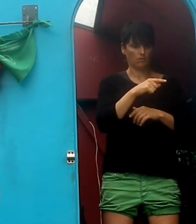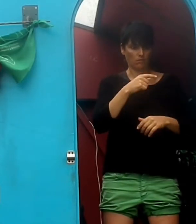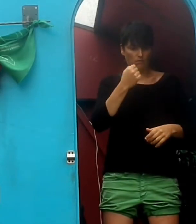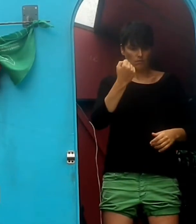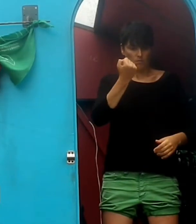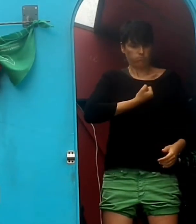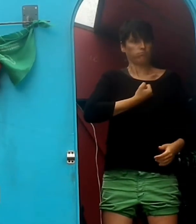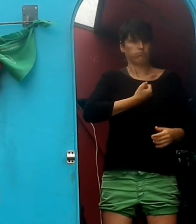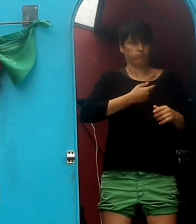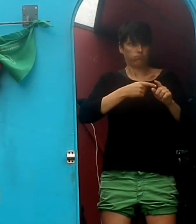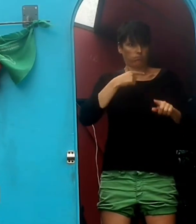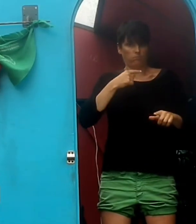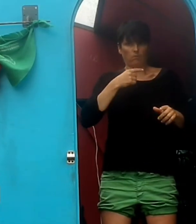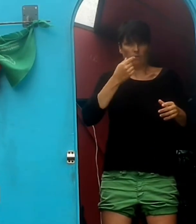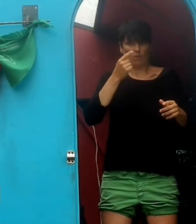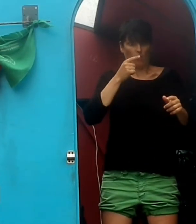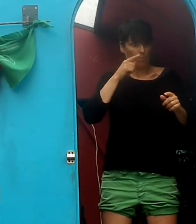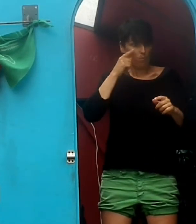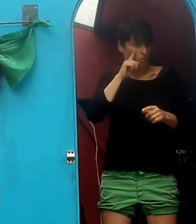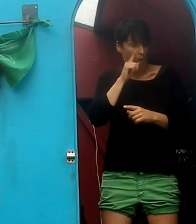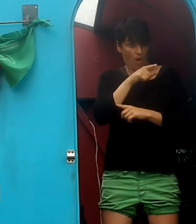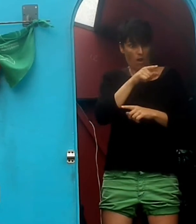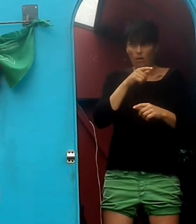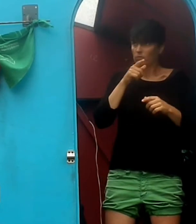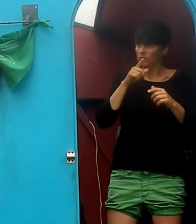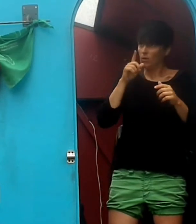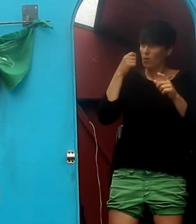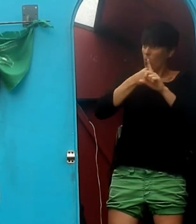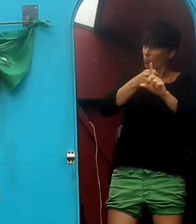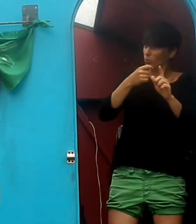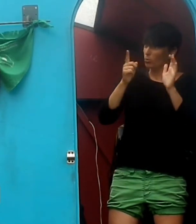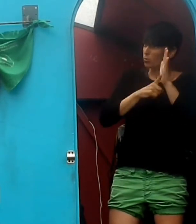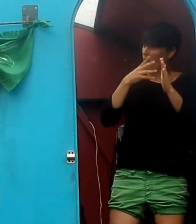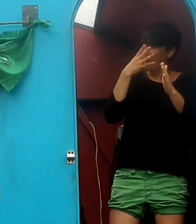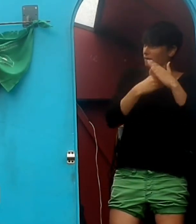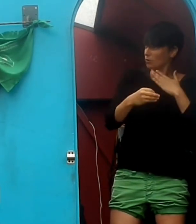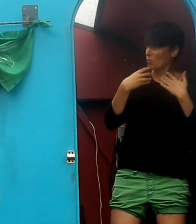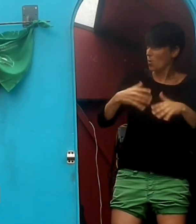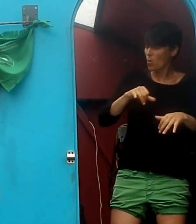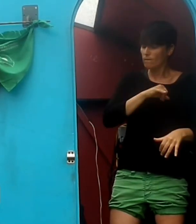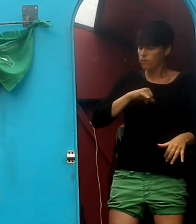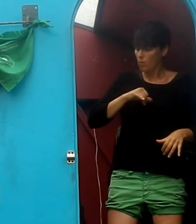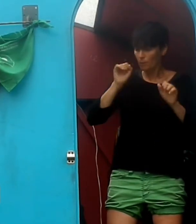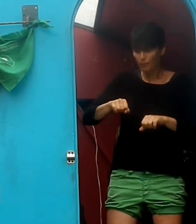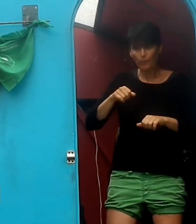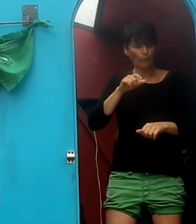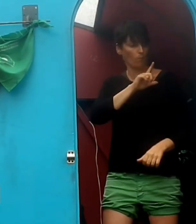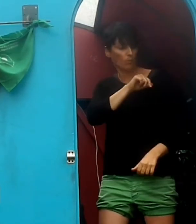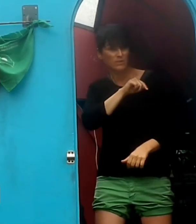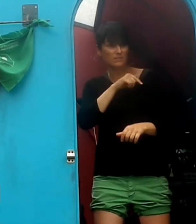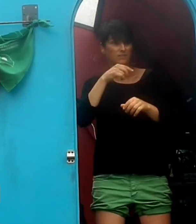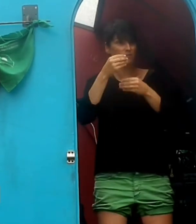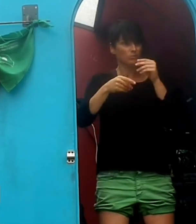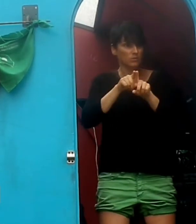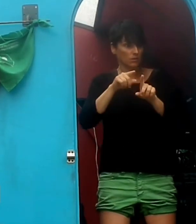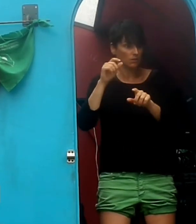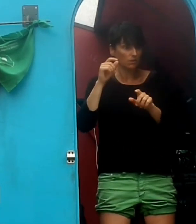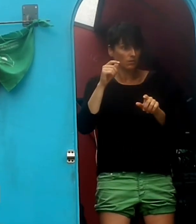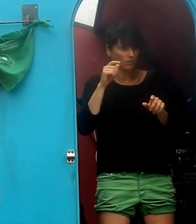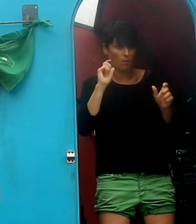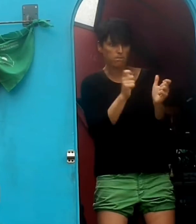poignardé 3 militantes lors d'une manifestation. C'était courant juillet. Donc,